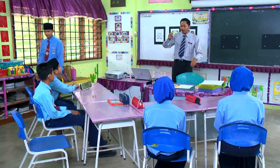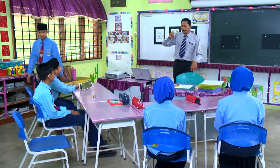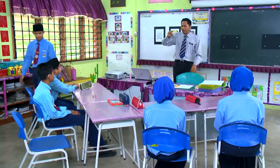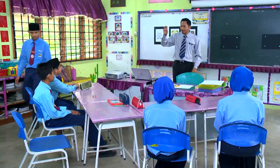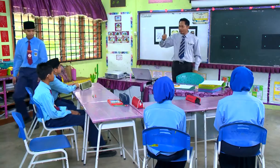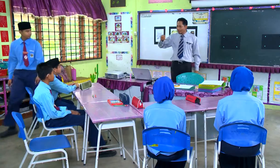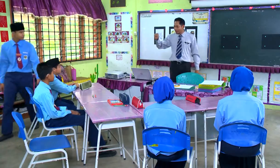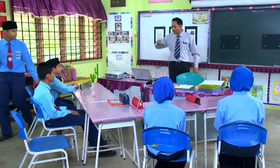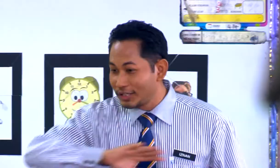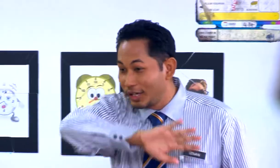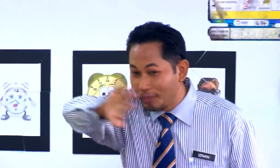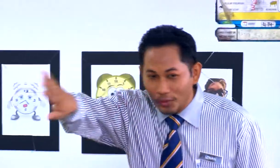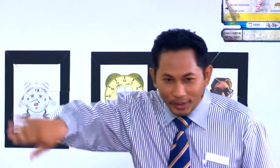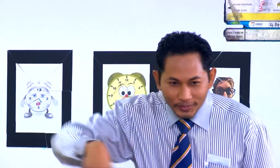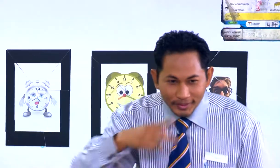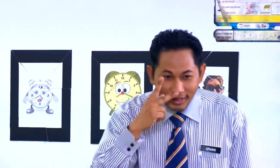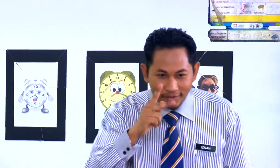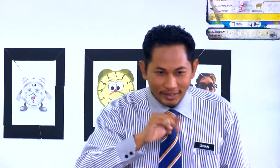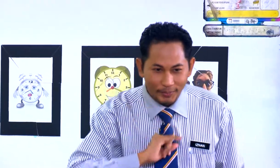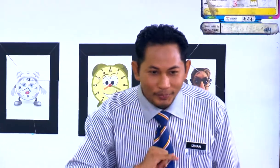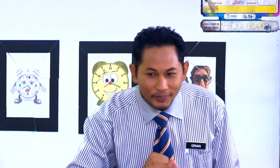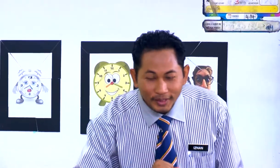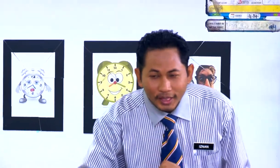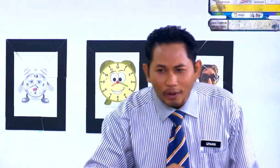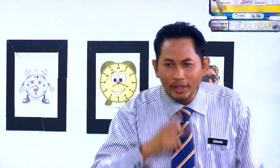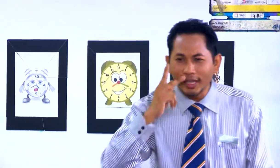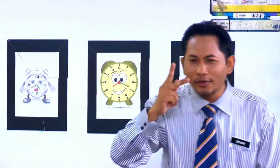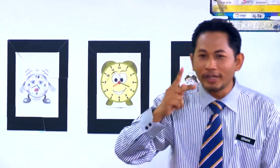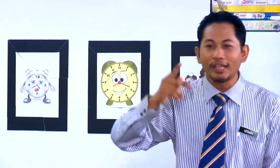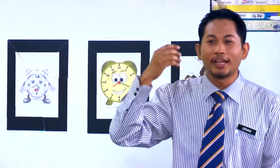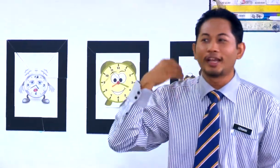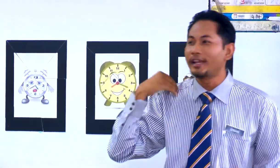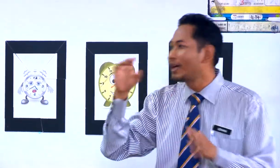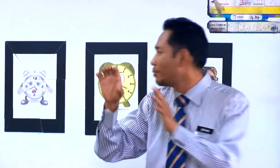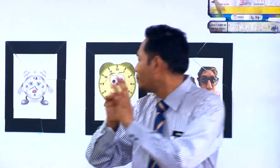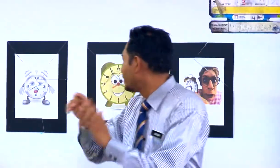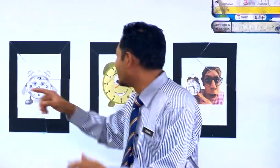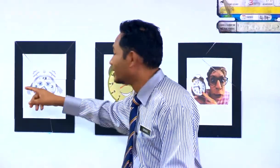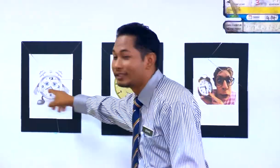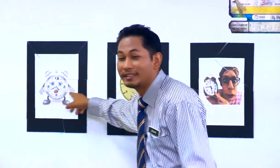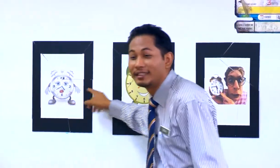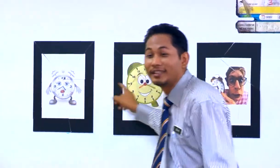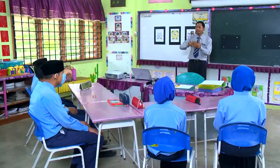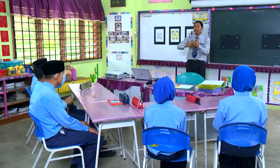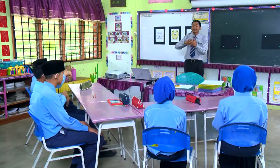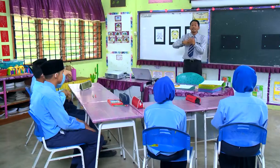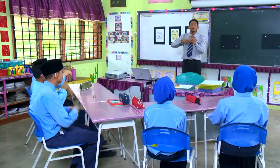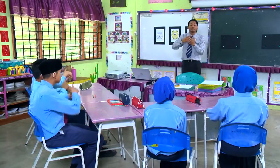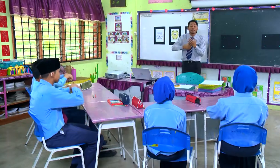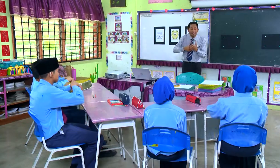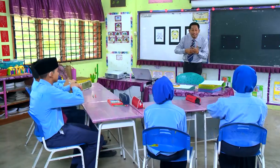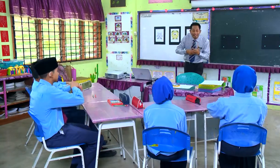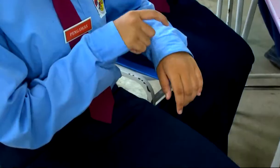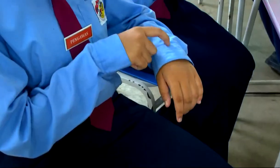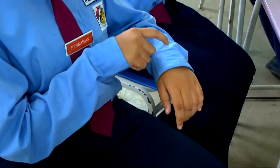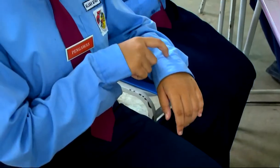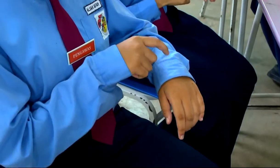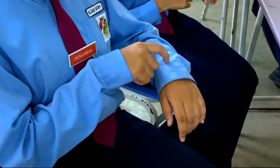Okey, murid-murid semua tengok saya. Awak tengok ni, ada gambar apa ni? Okey, gambar apa?